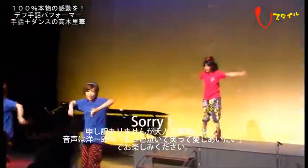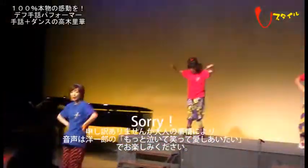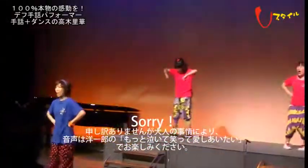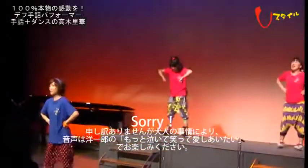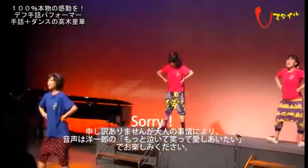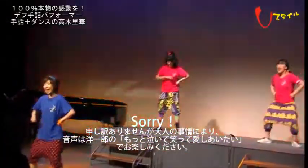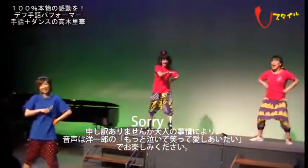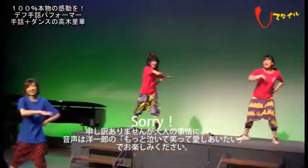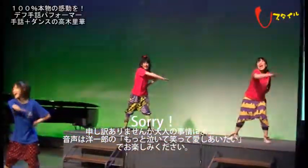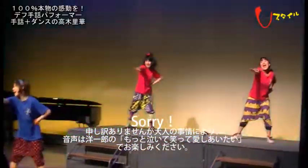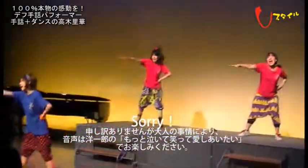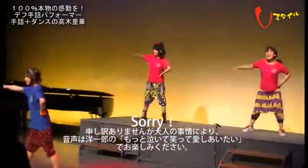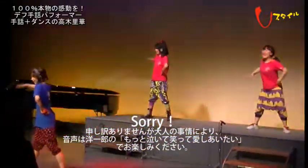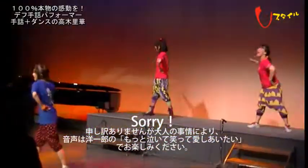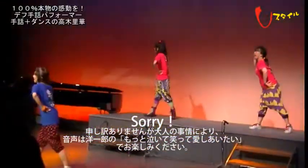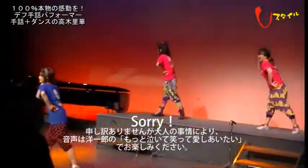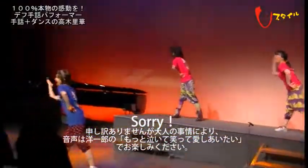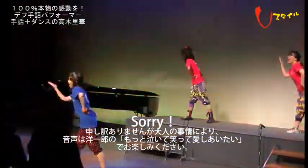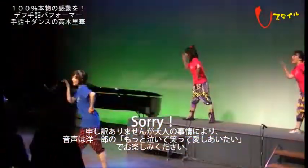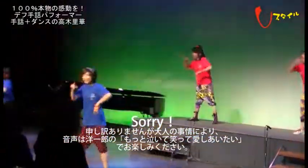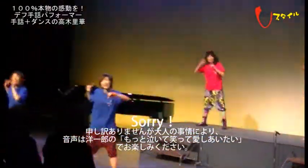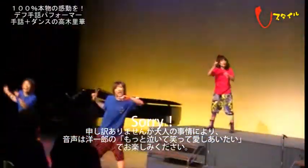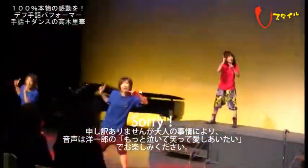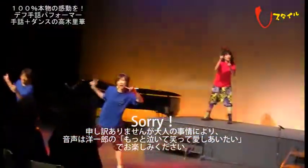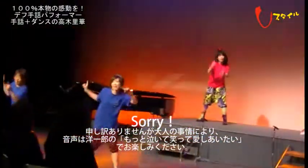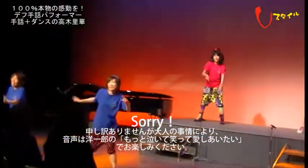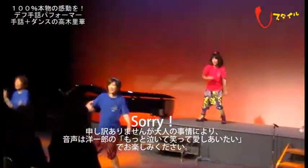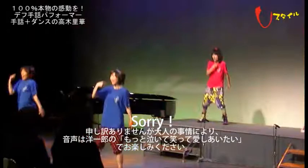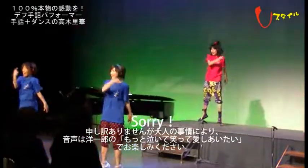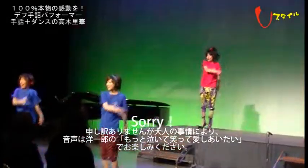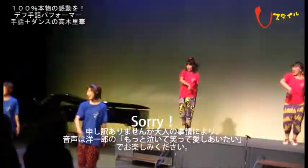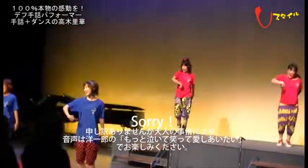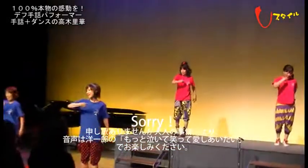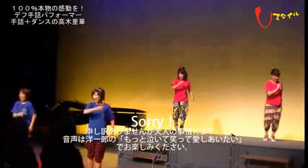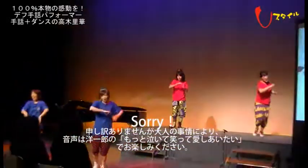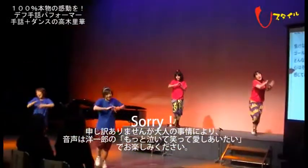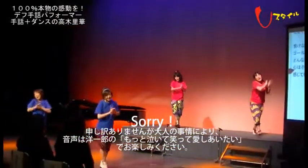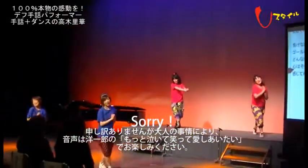na na na na na